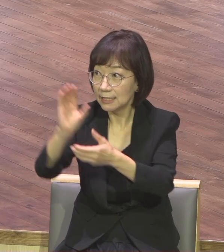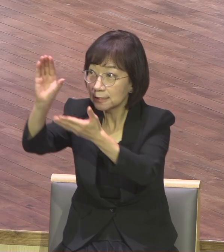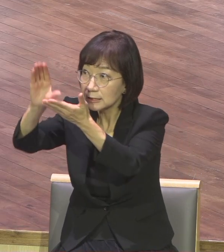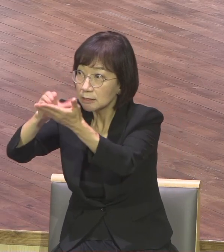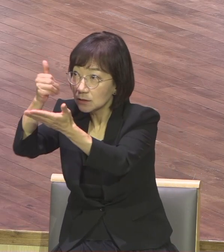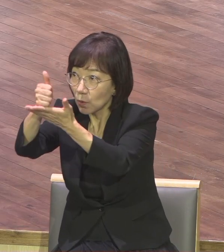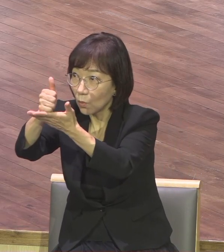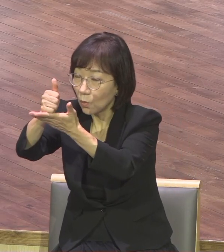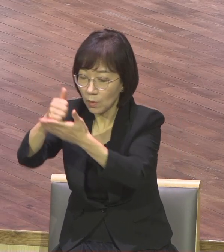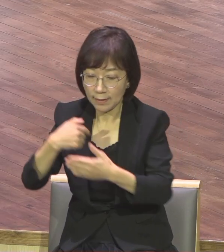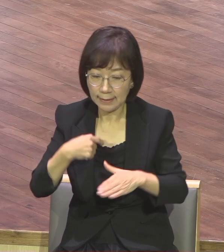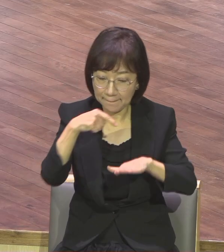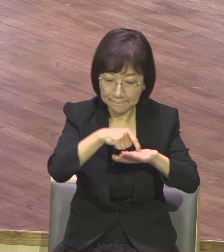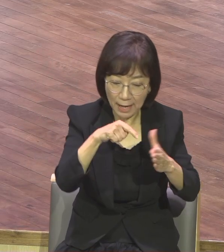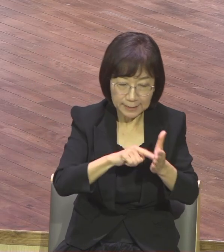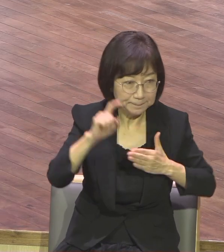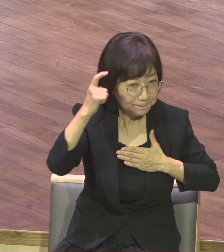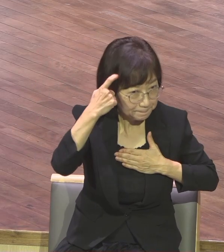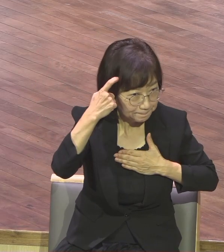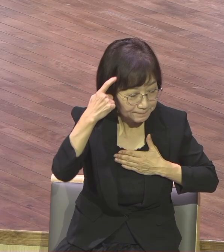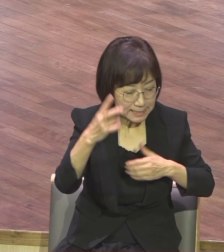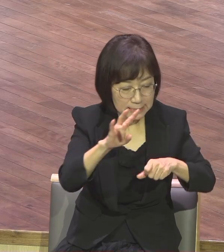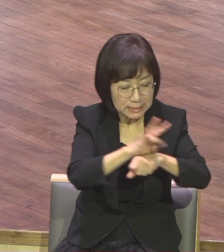되어야 돼요. 그래서